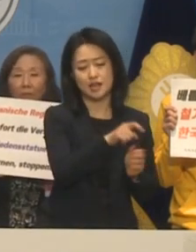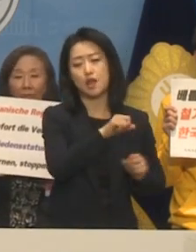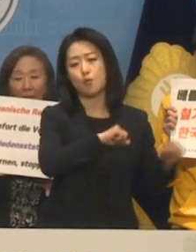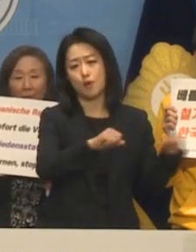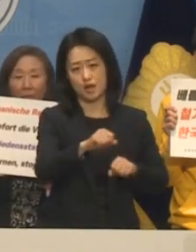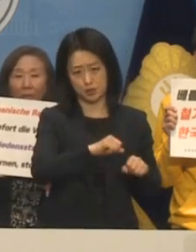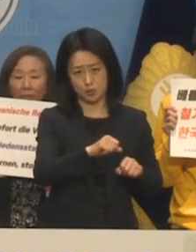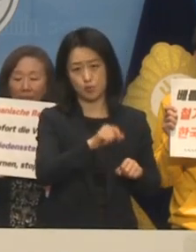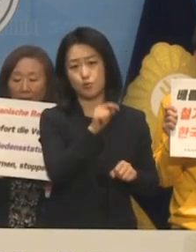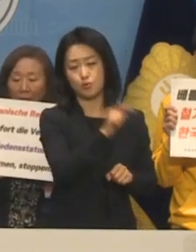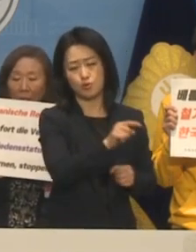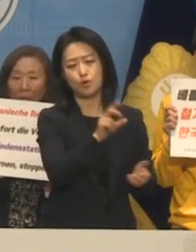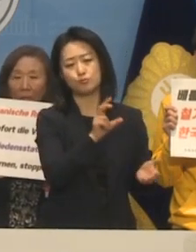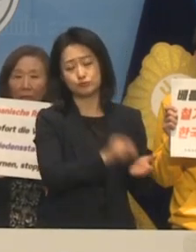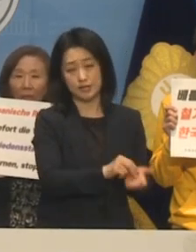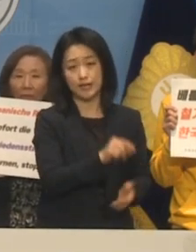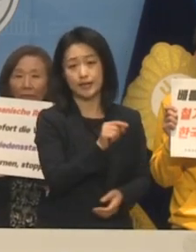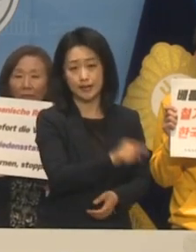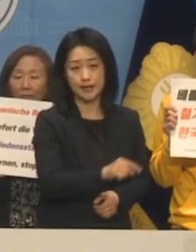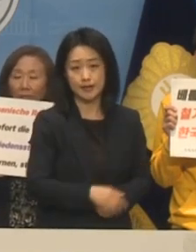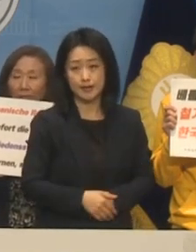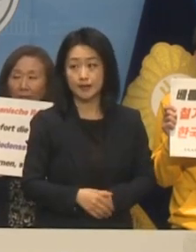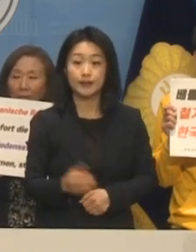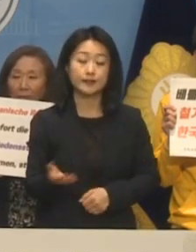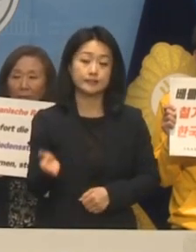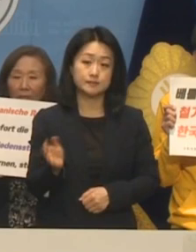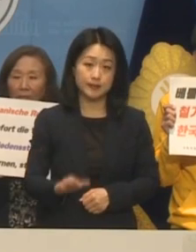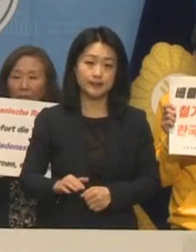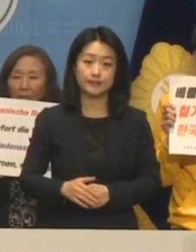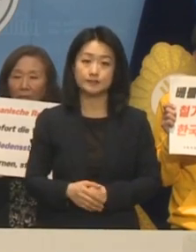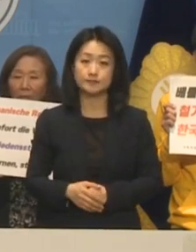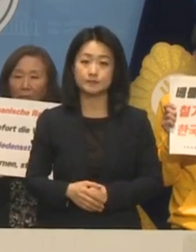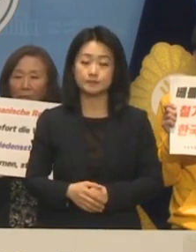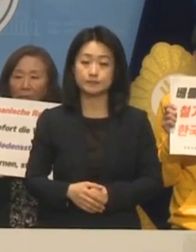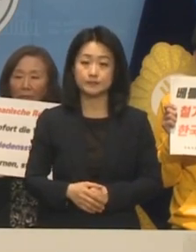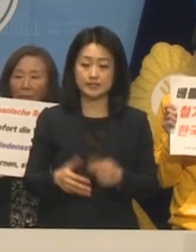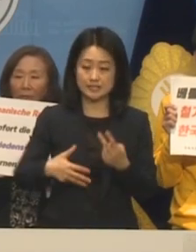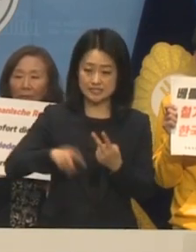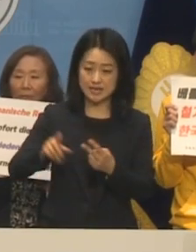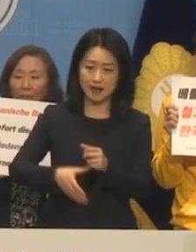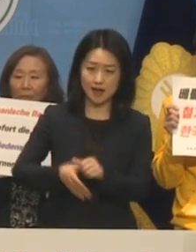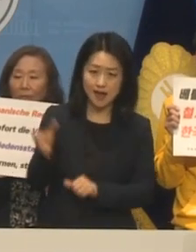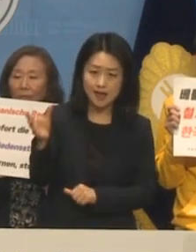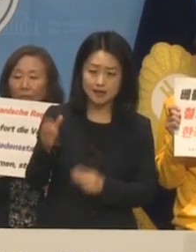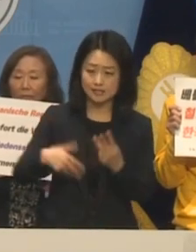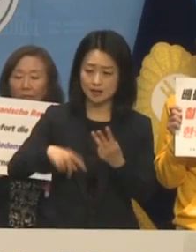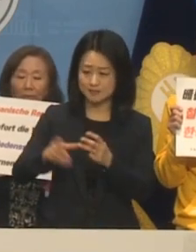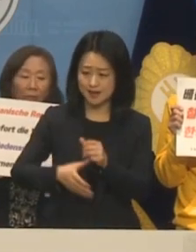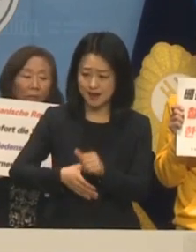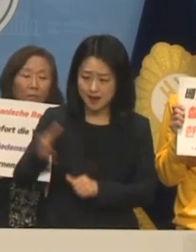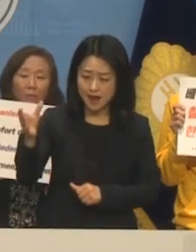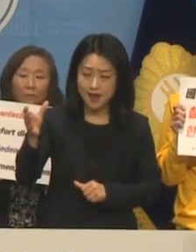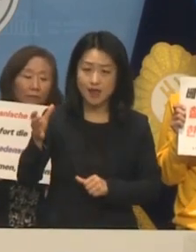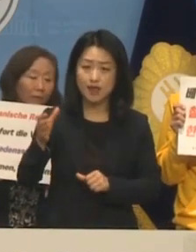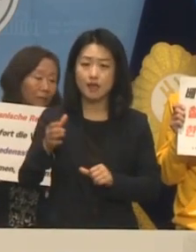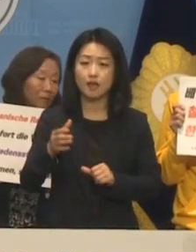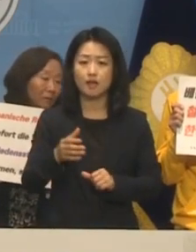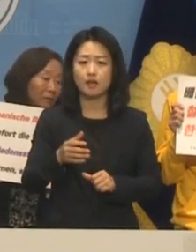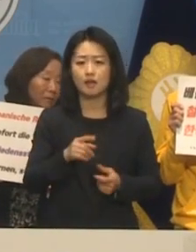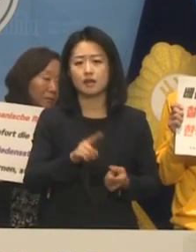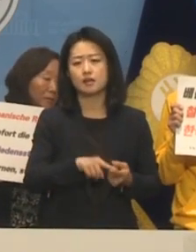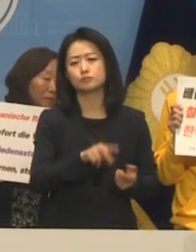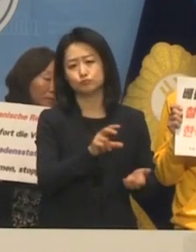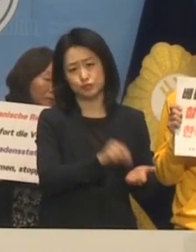활동들을 계속해서 벌이고 있습니다. 그럼에도 불구하고 그 2차, 3차 가해를 제어할 수 있는 어떤 법적인